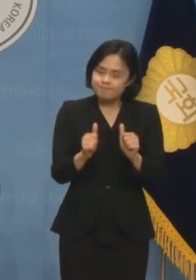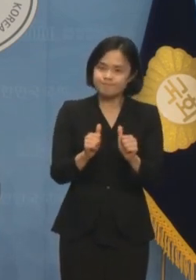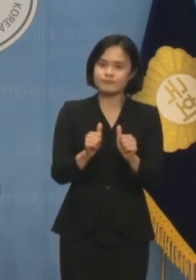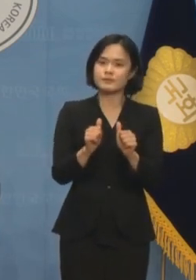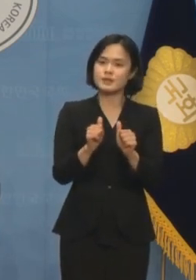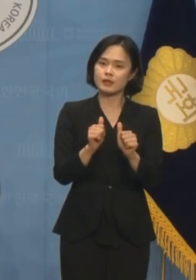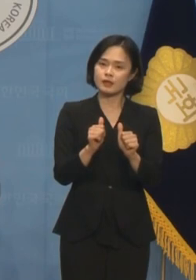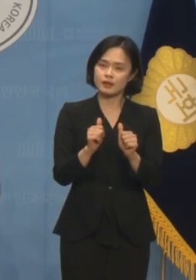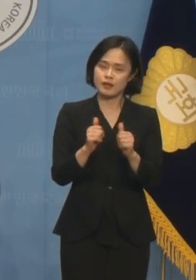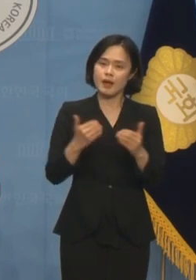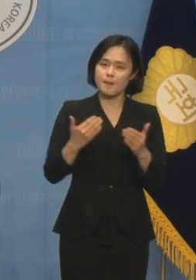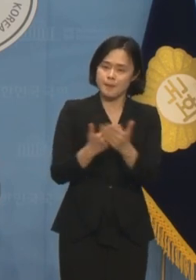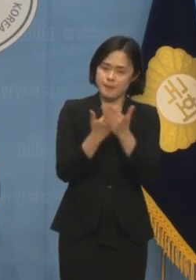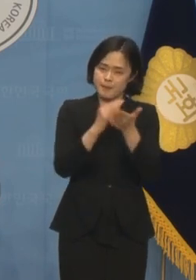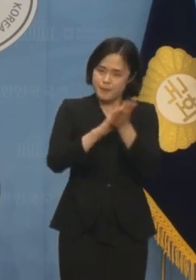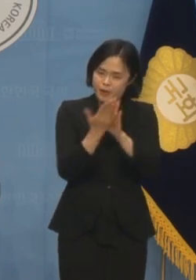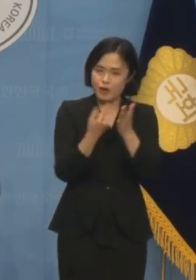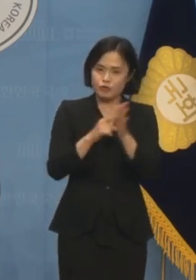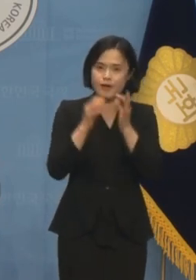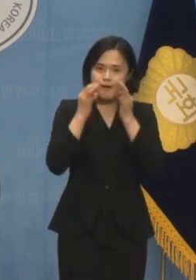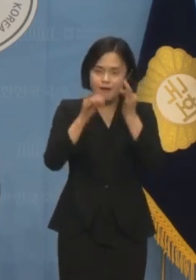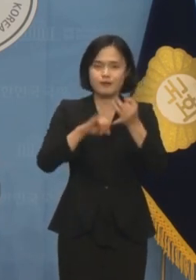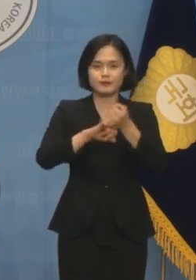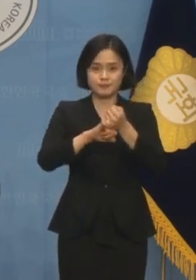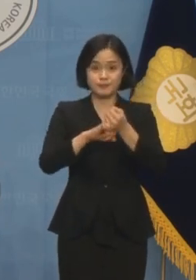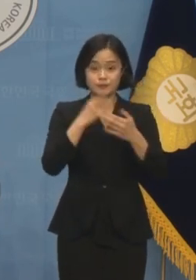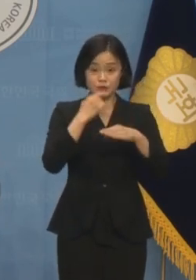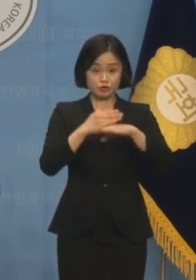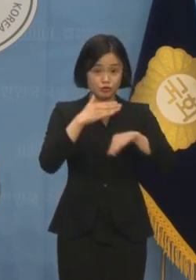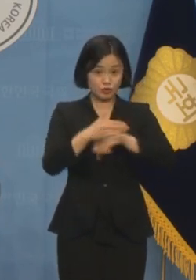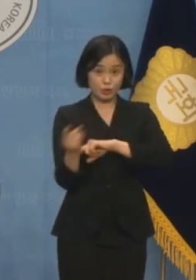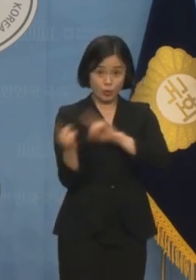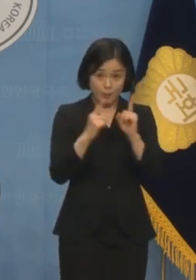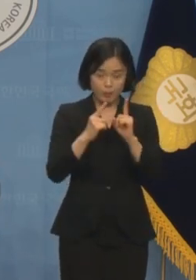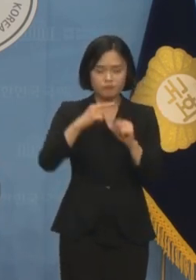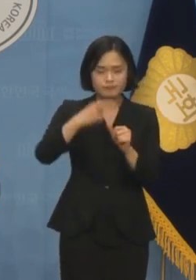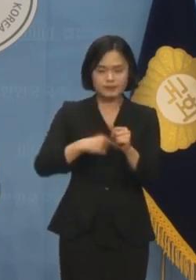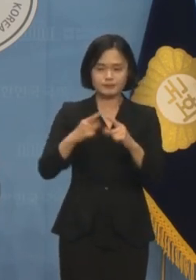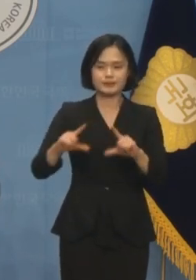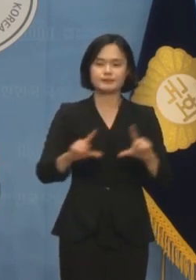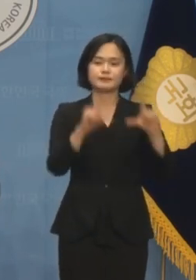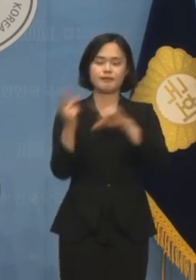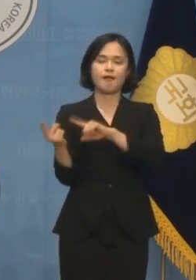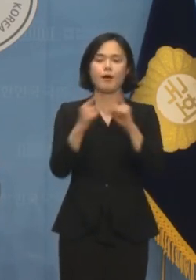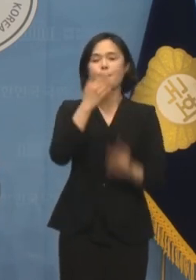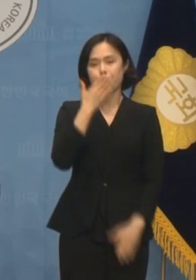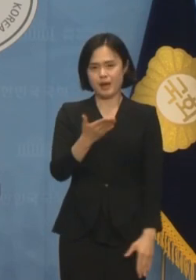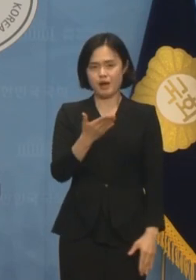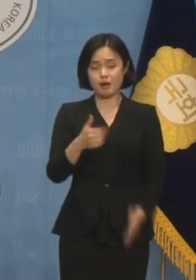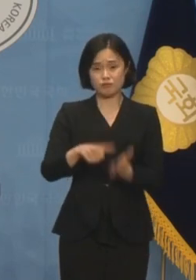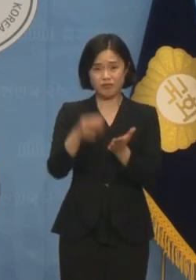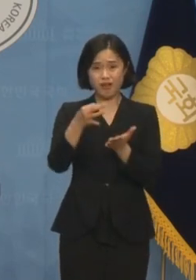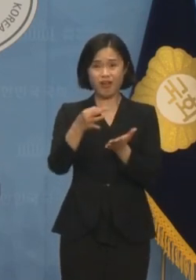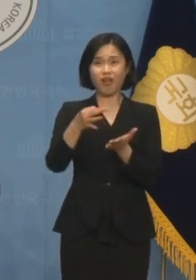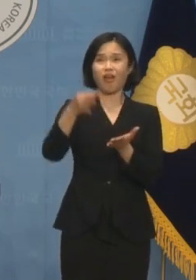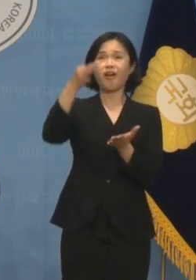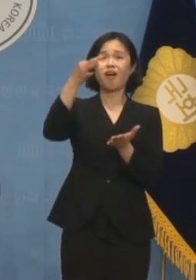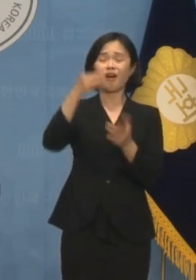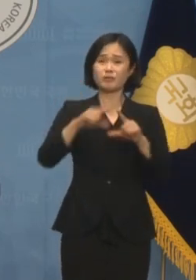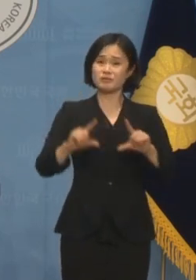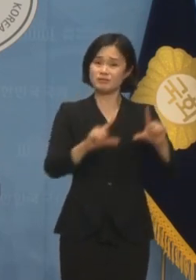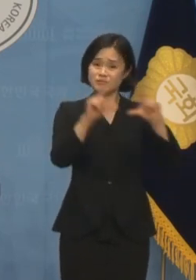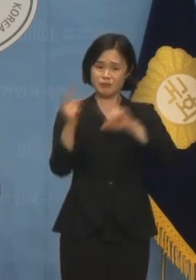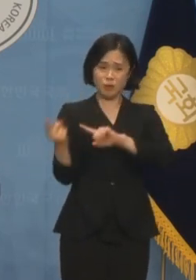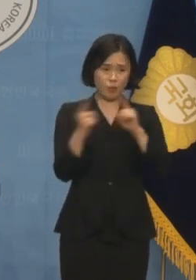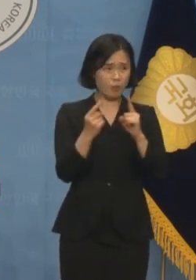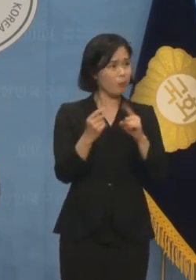아무 관심이 없습니다. 민주주의를 회복해야 민생도 살아납니다. 물가도 못 잡고 민생 회복